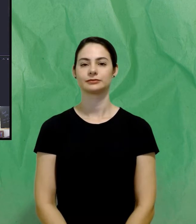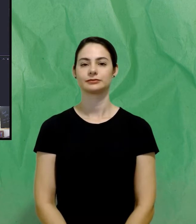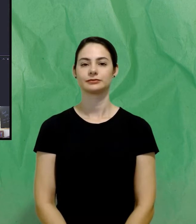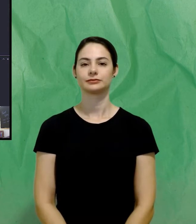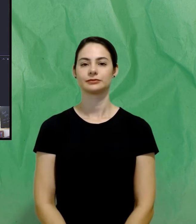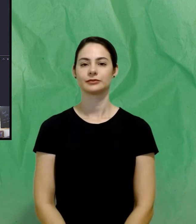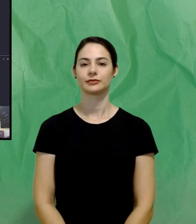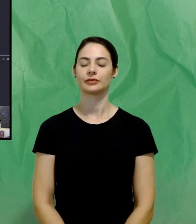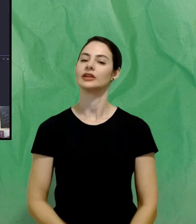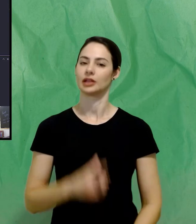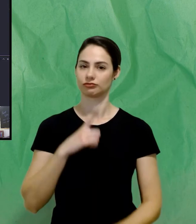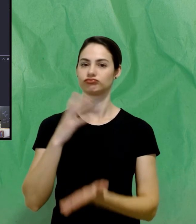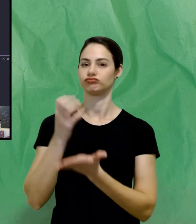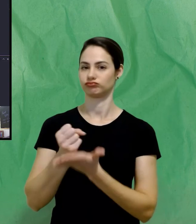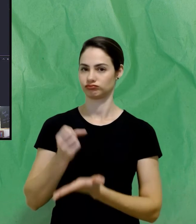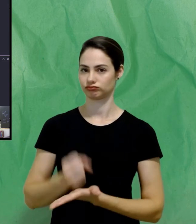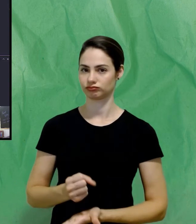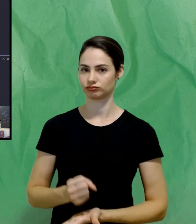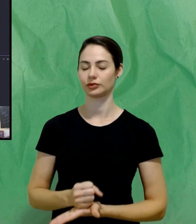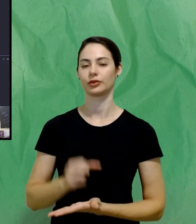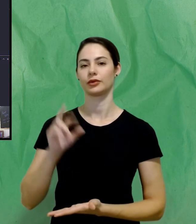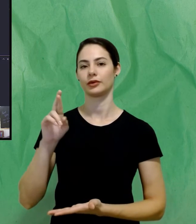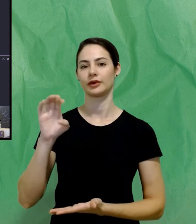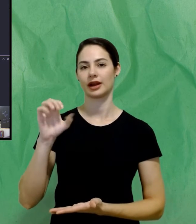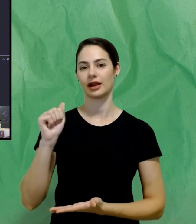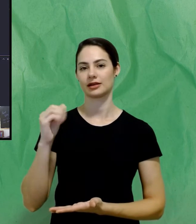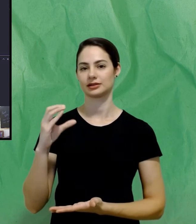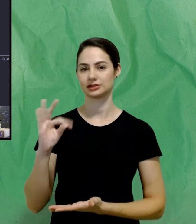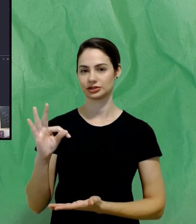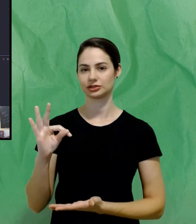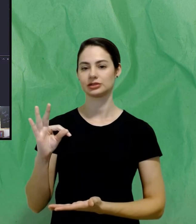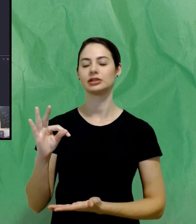Então aqui eu estou instalando o React Native Firebase App.